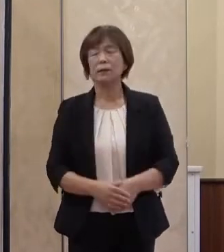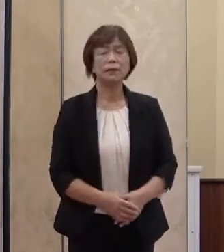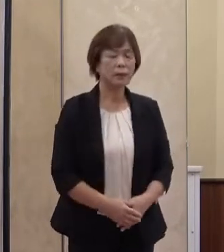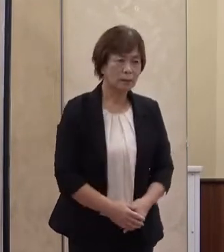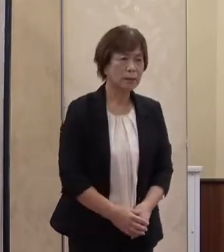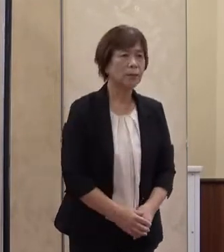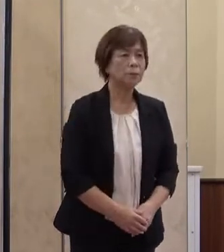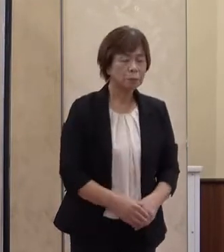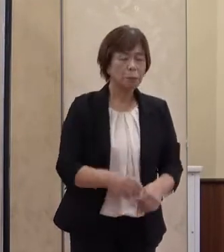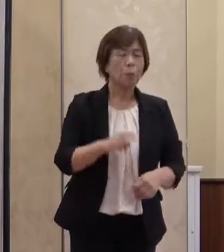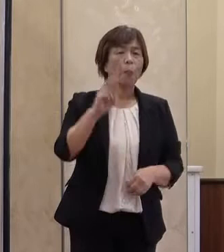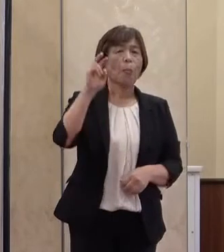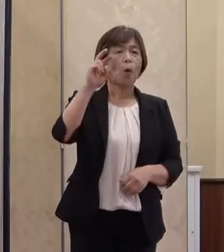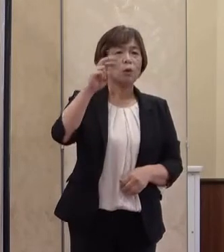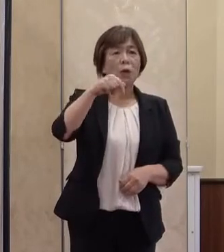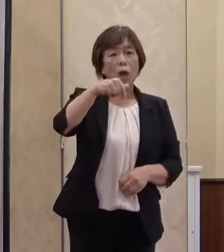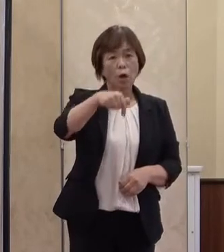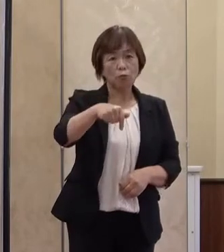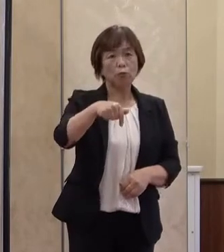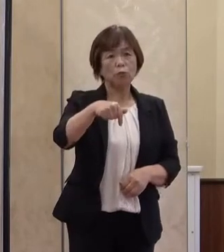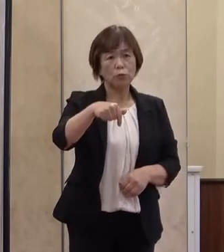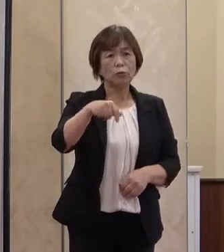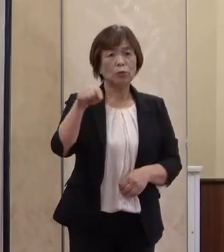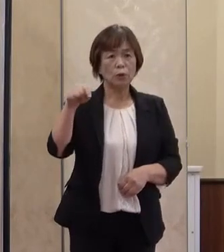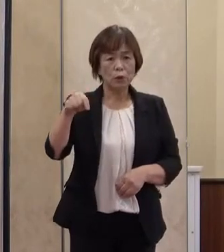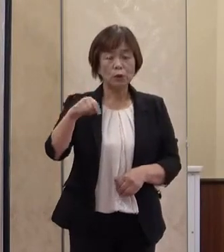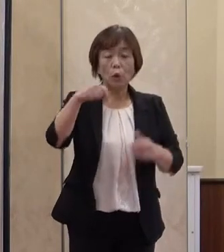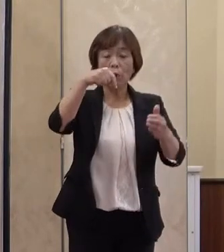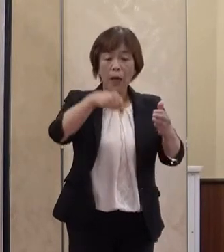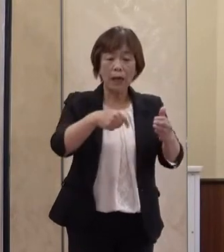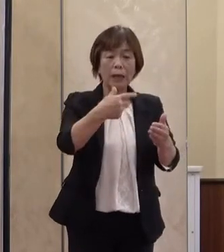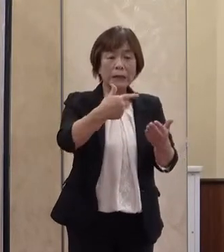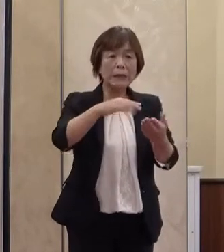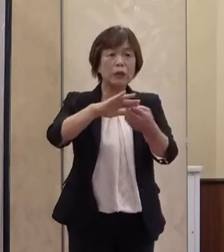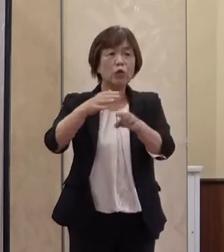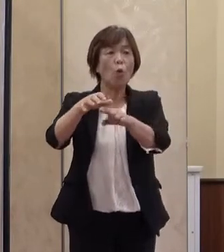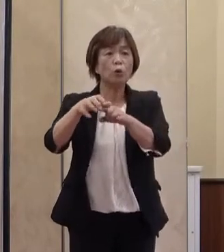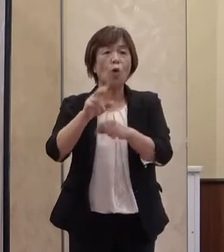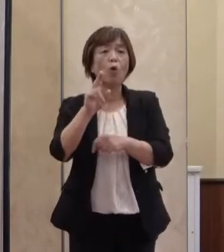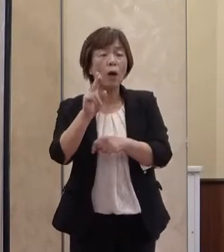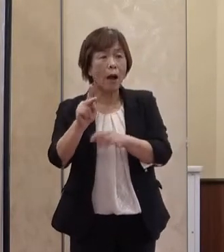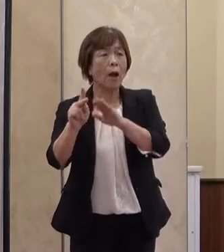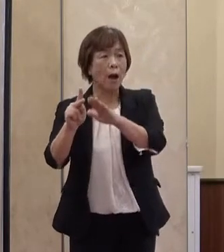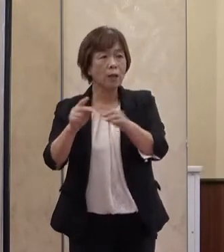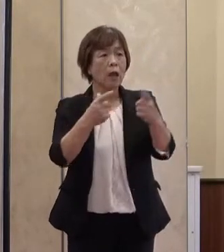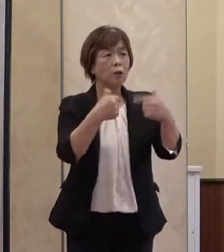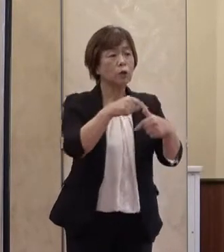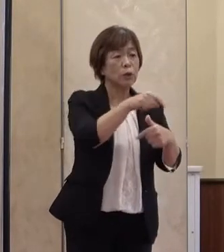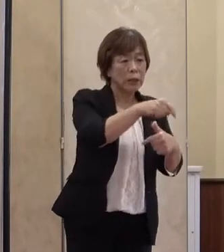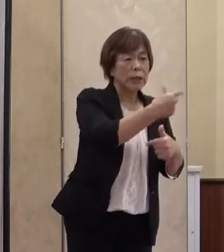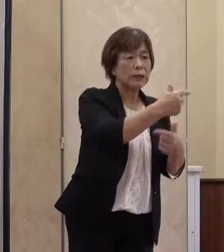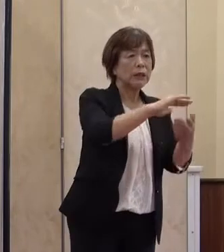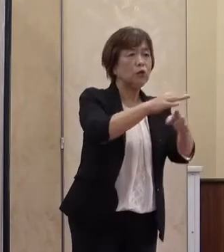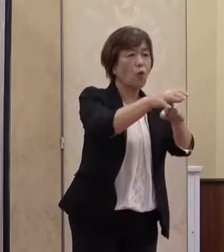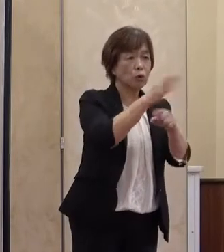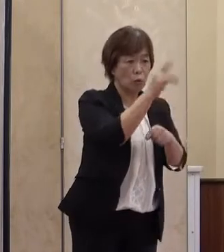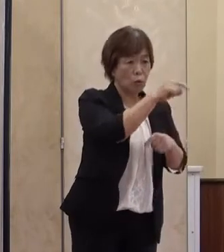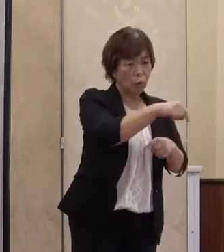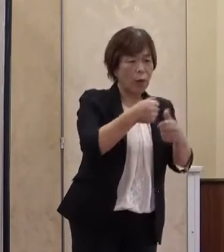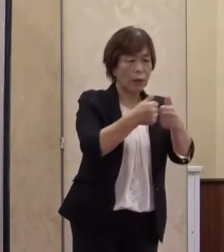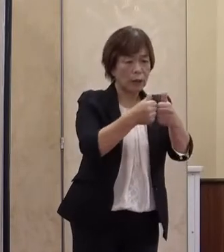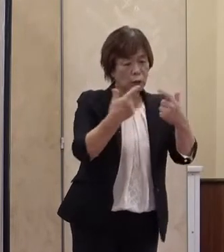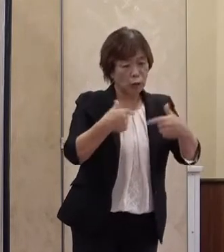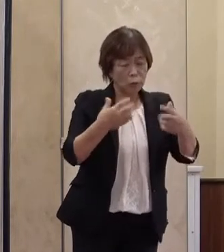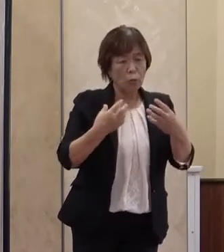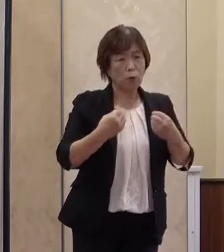は大阪府にも市町村化というのがあって、常に市町村とは話はいろいろしあっているところです。